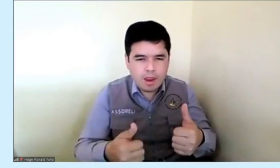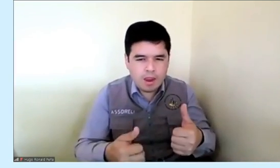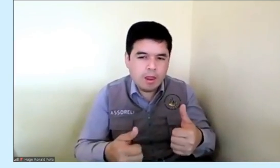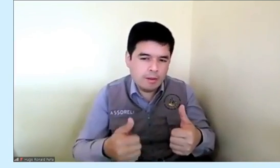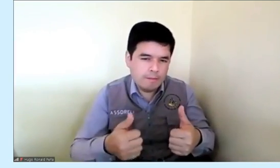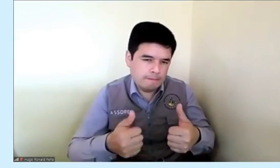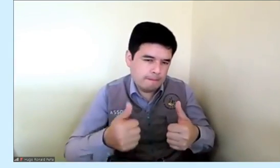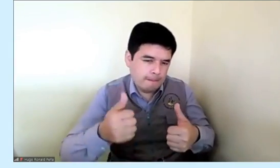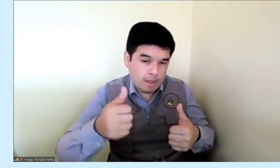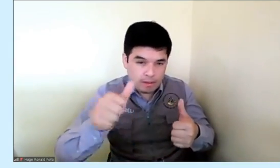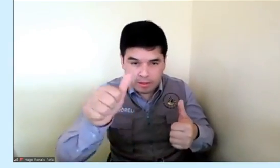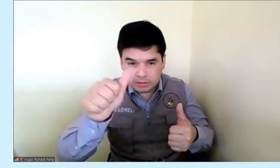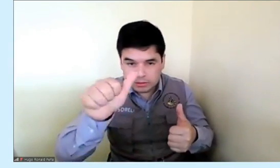¿Cuál? ¿Cuál?